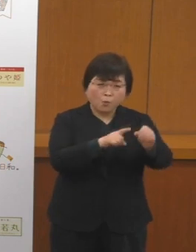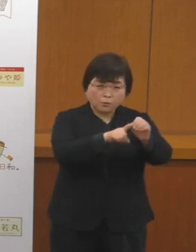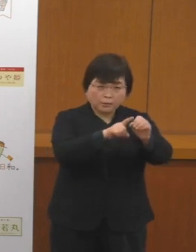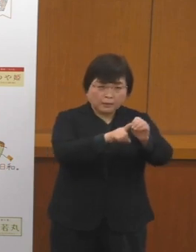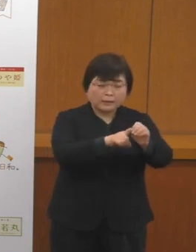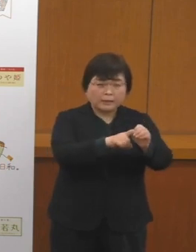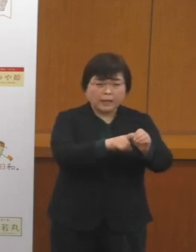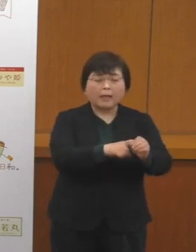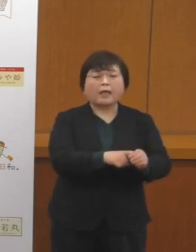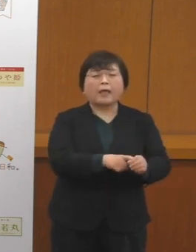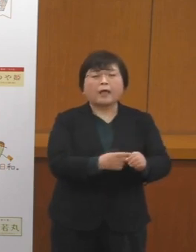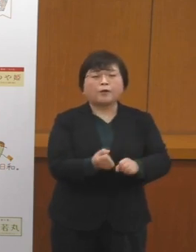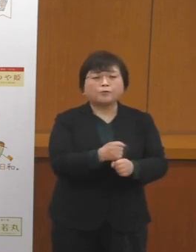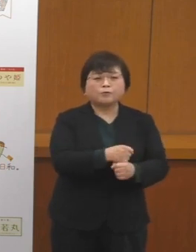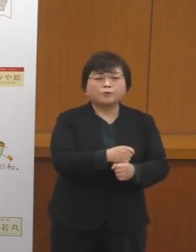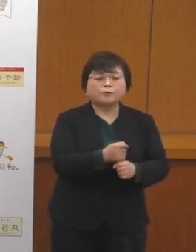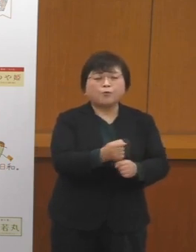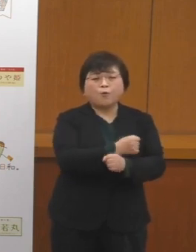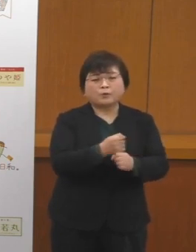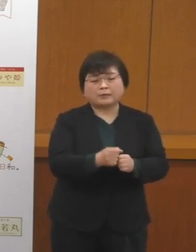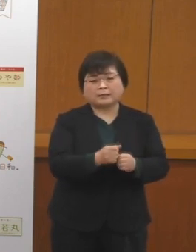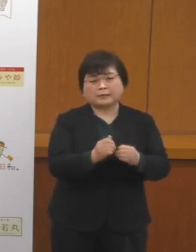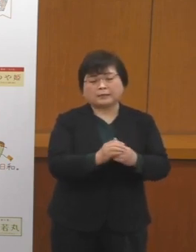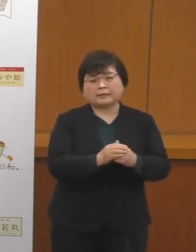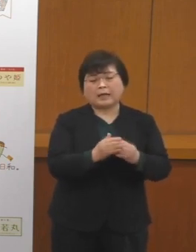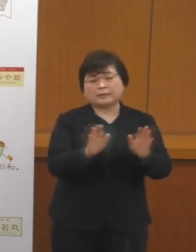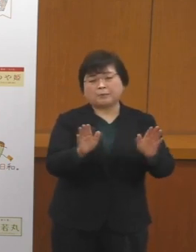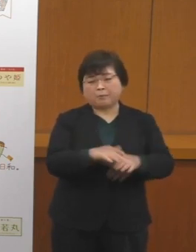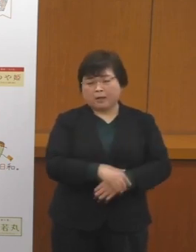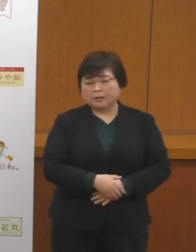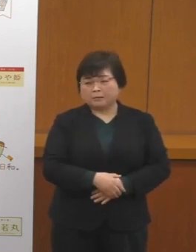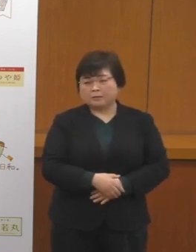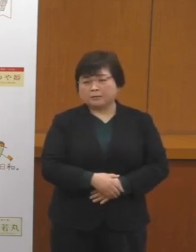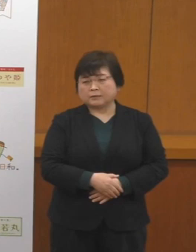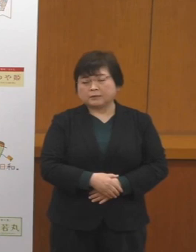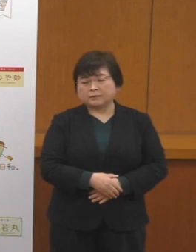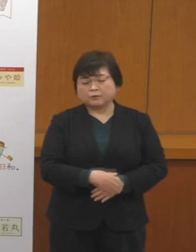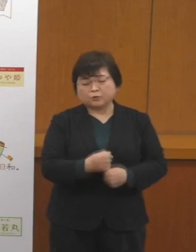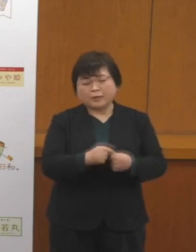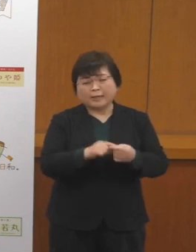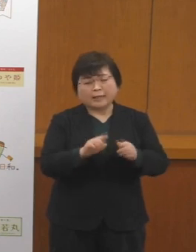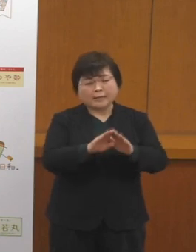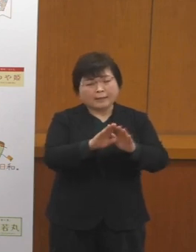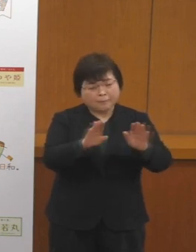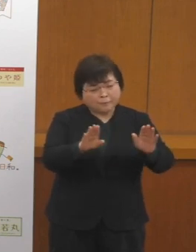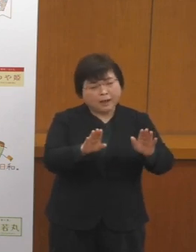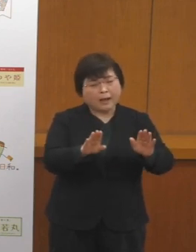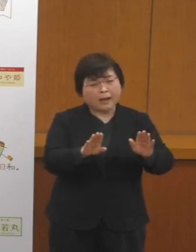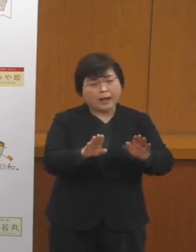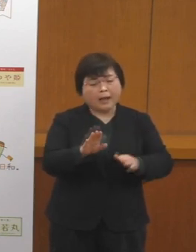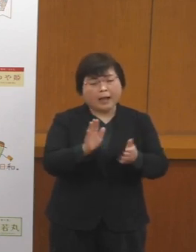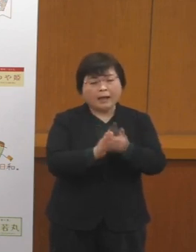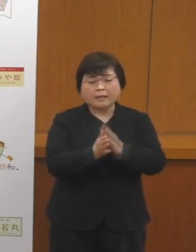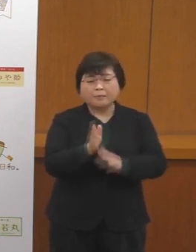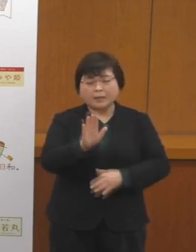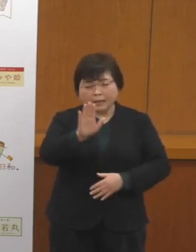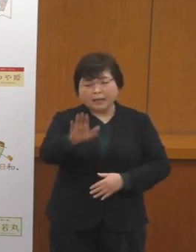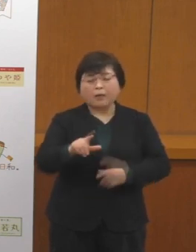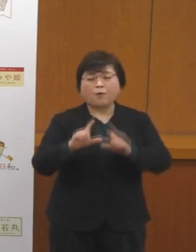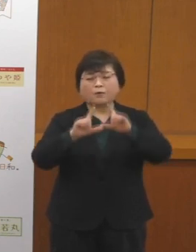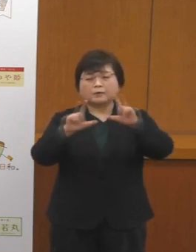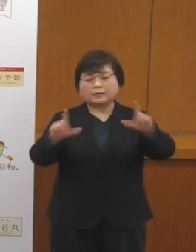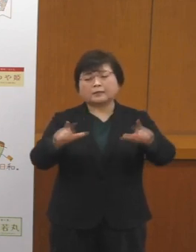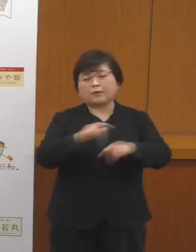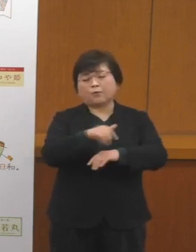で復旧工事に取り組んでまいります具体的な開通の日時については別途お知らせをする